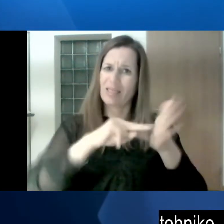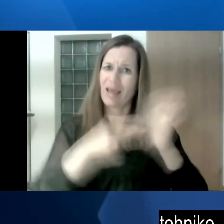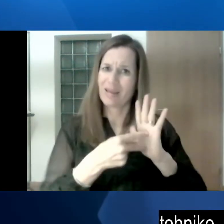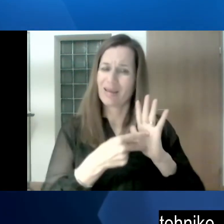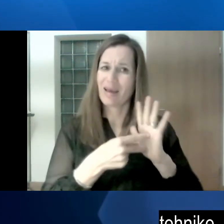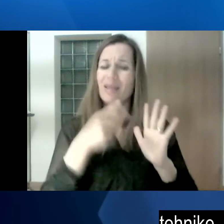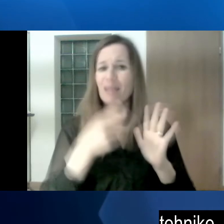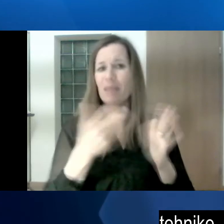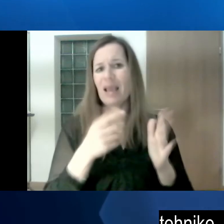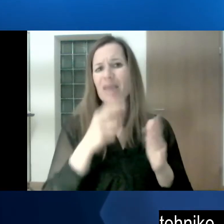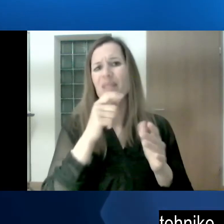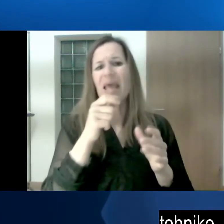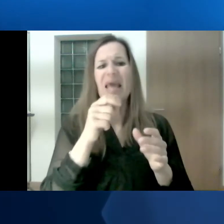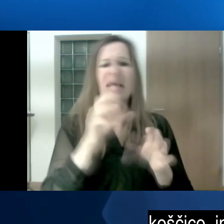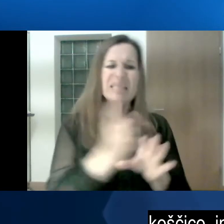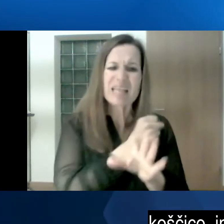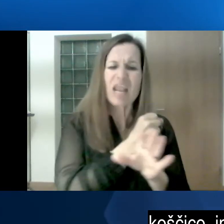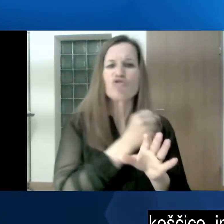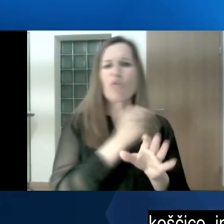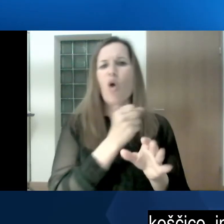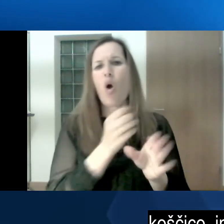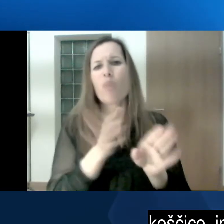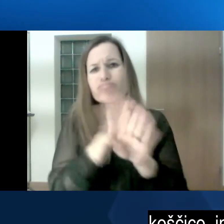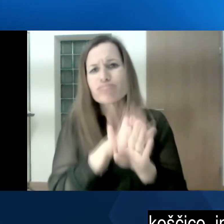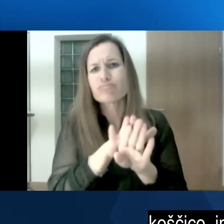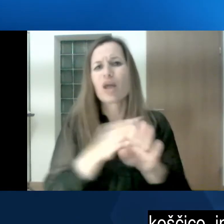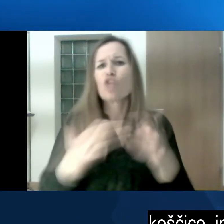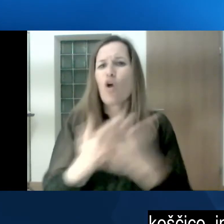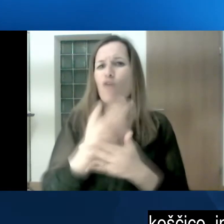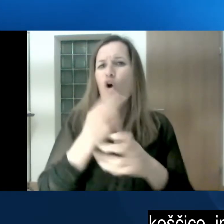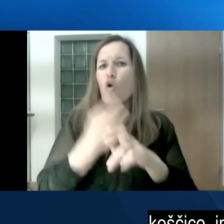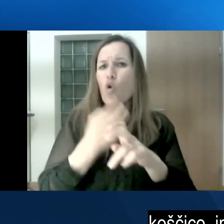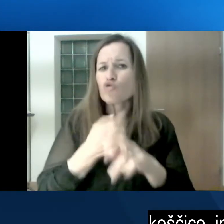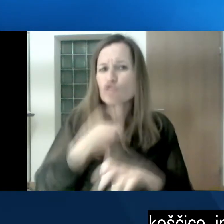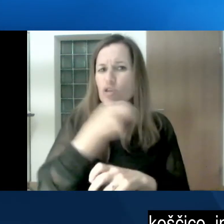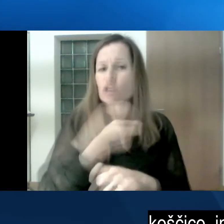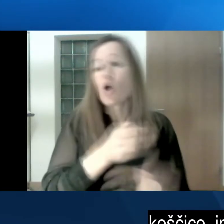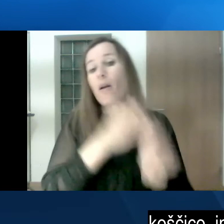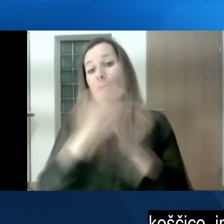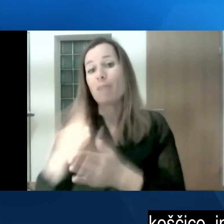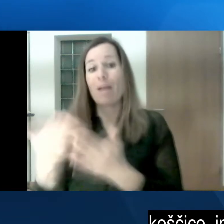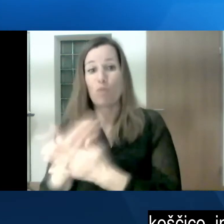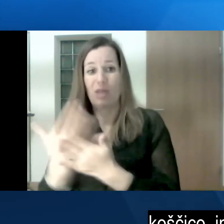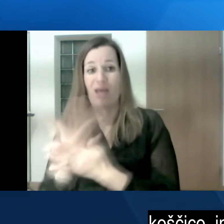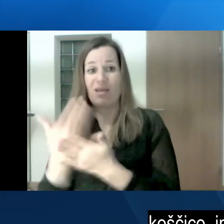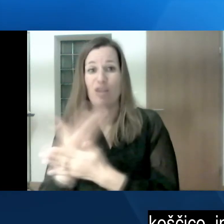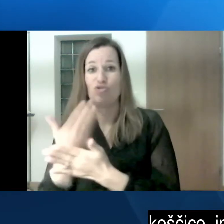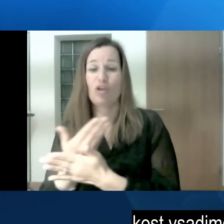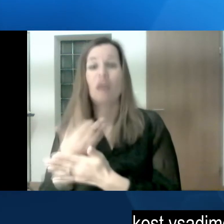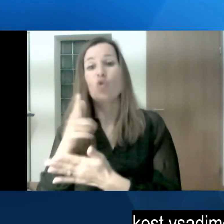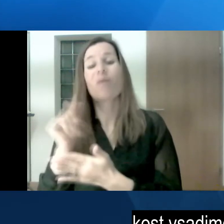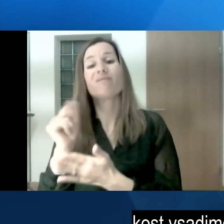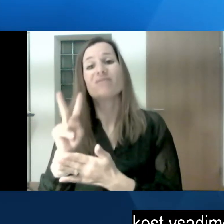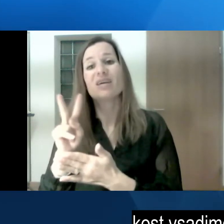izrežemo, zaflikamo, damo novo slušno koščico, in pa modernejše kirurške tehnike, kjer v samo